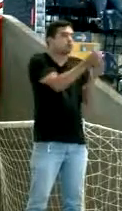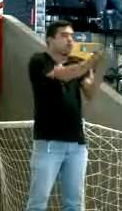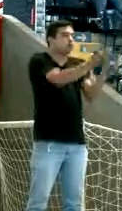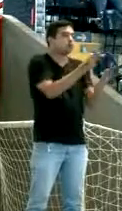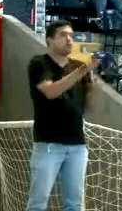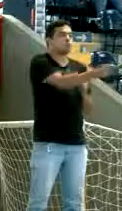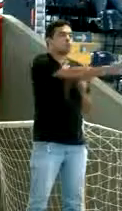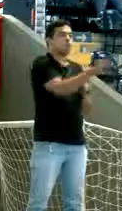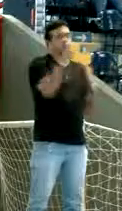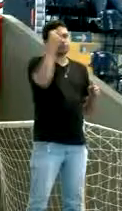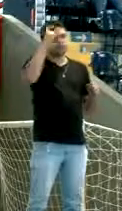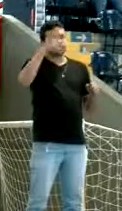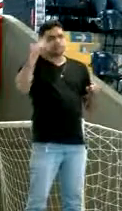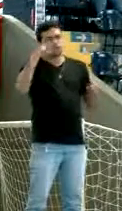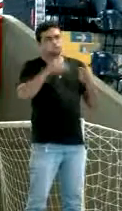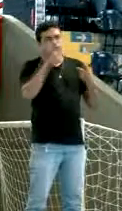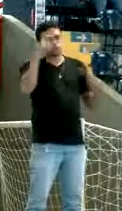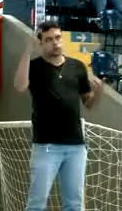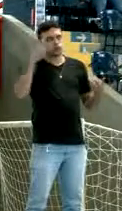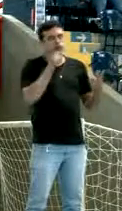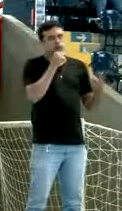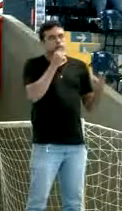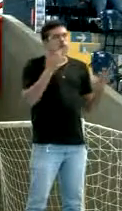pensa, será que isso é música? Será que isso é cultura?